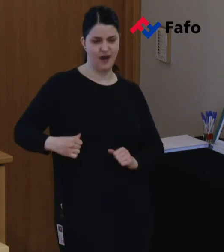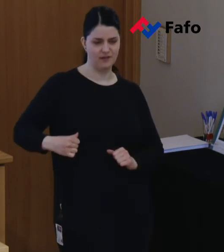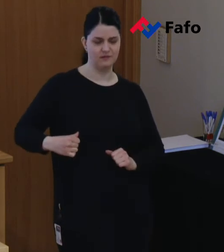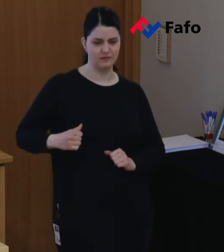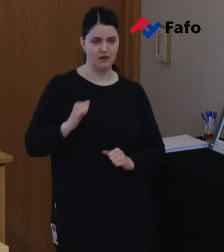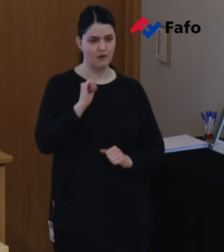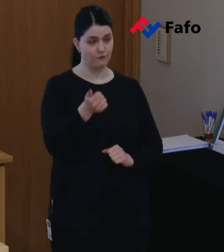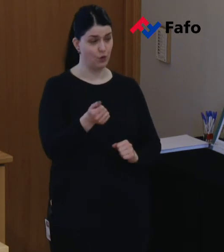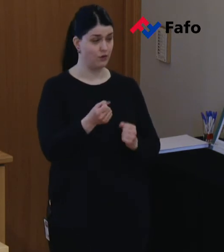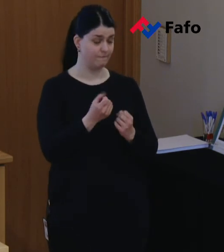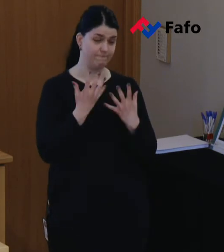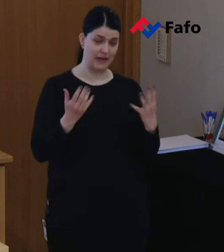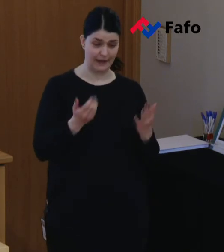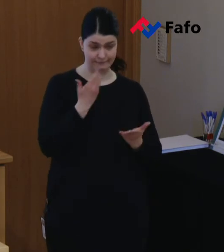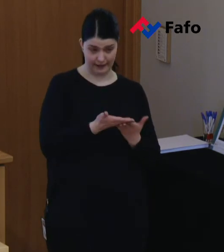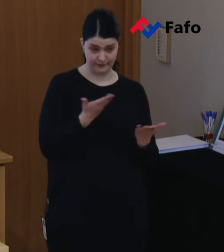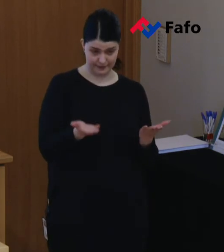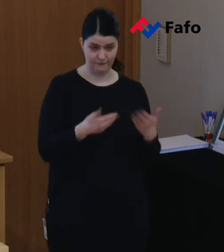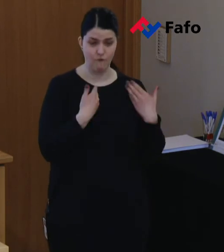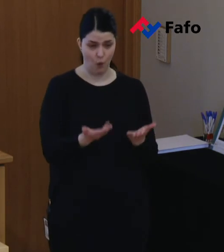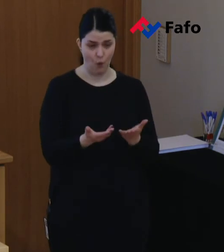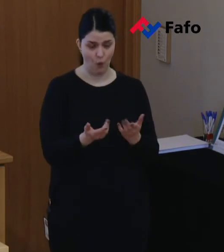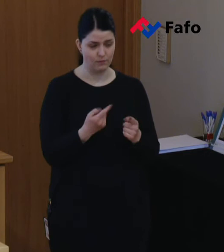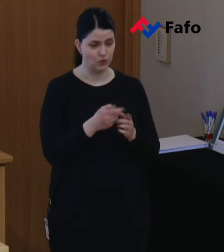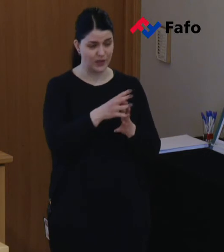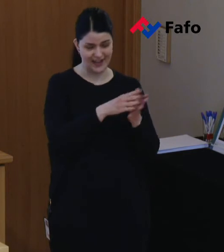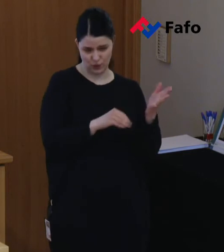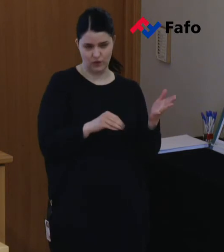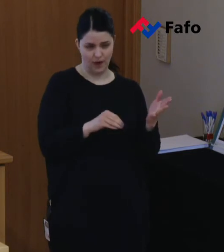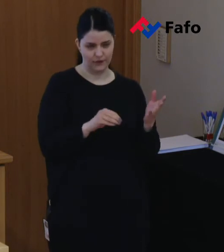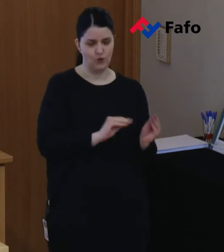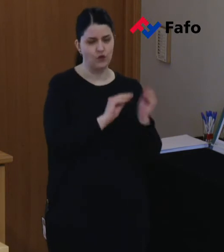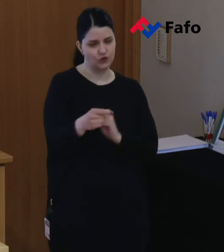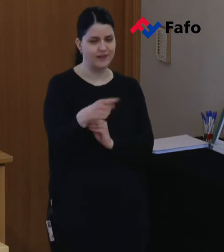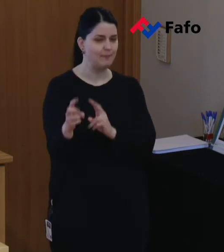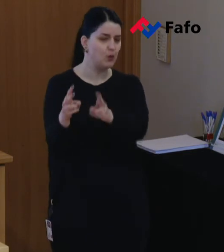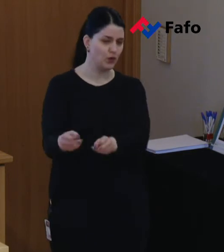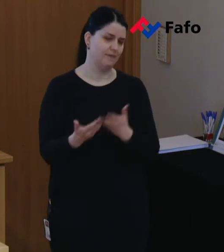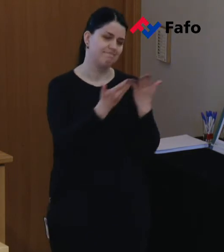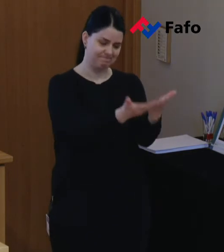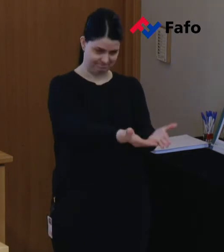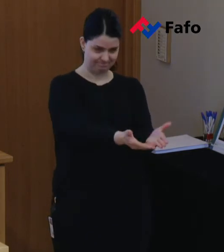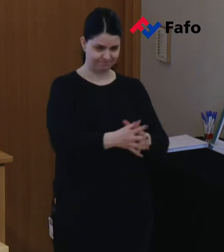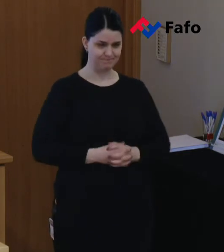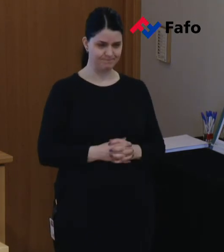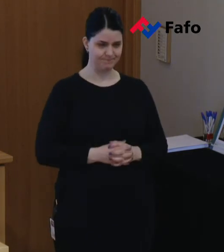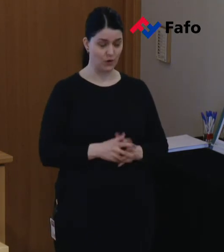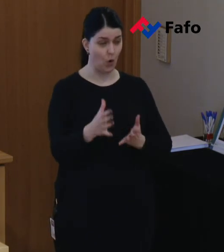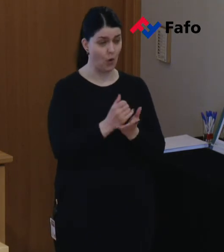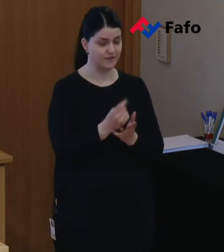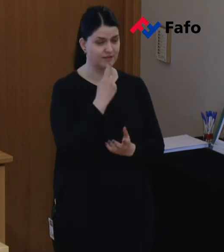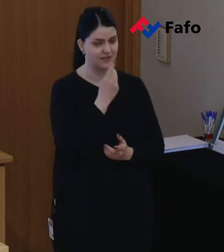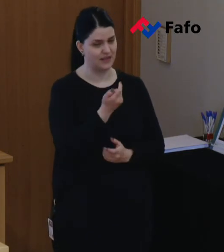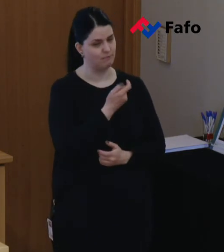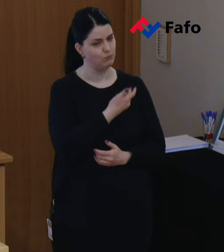måte både hvilke tjenester man får, resultatene av det fra den ansatte over til brukeren. Og det noe som de ansatte snakker mye